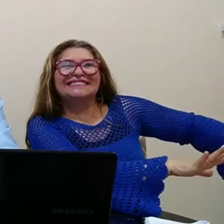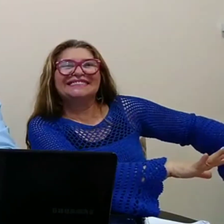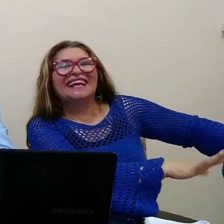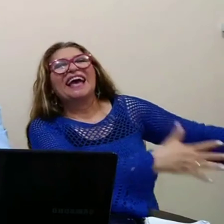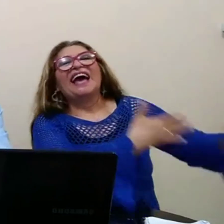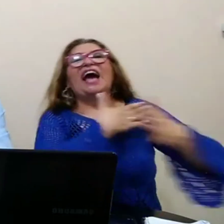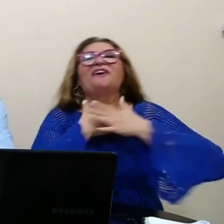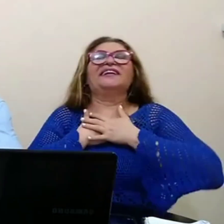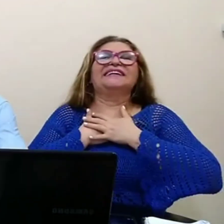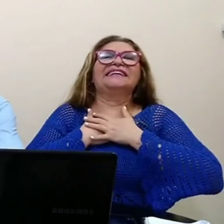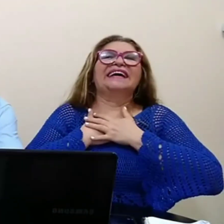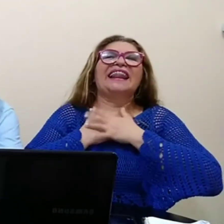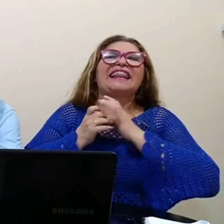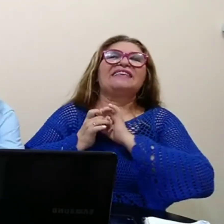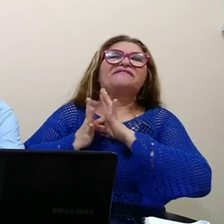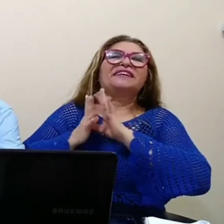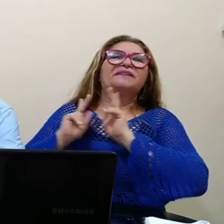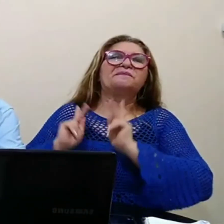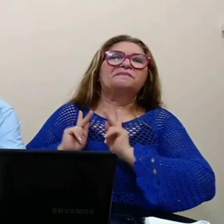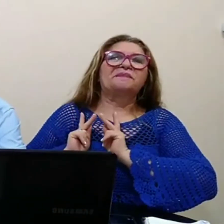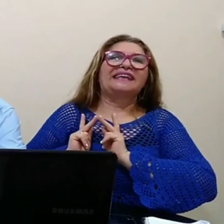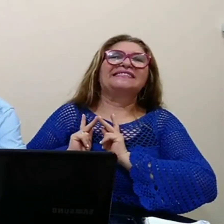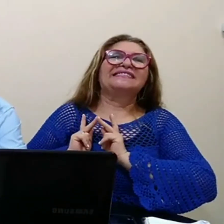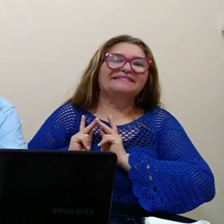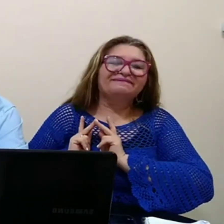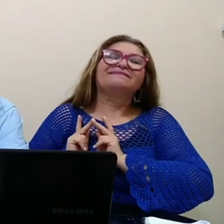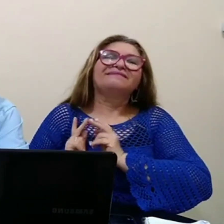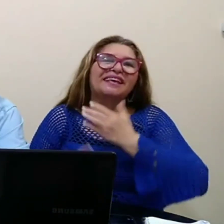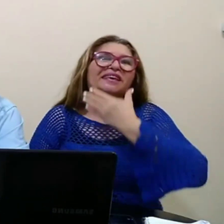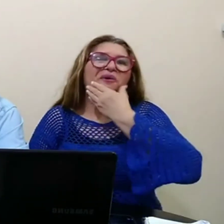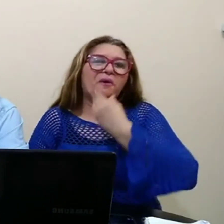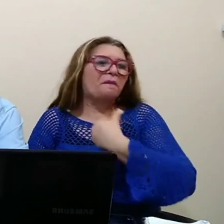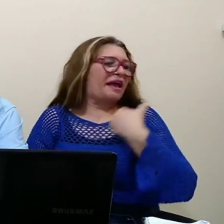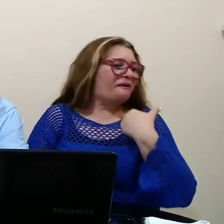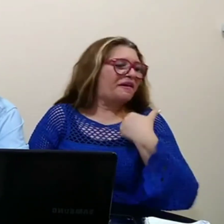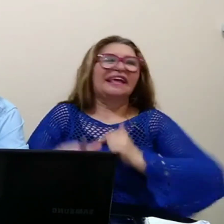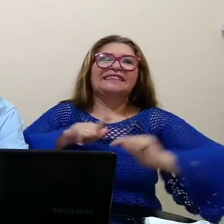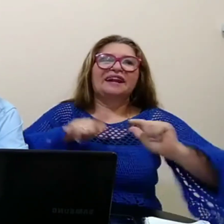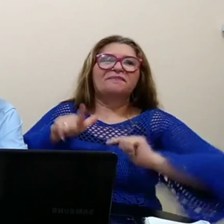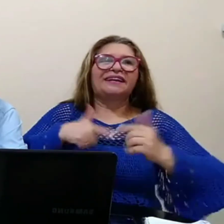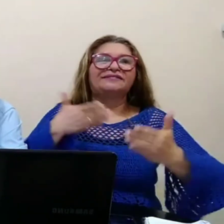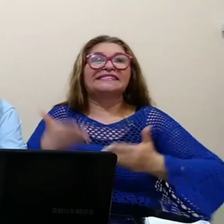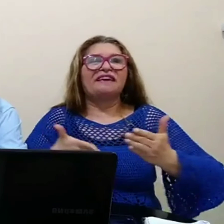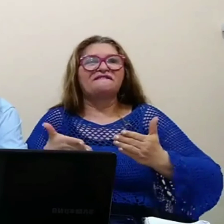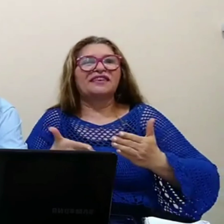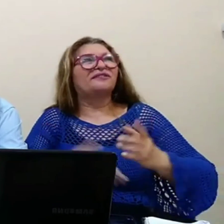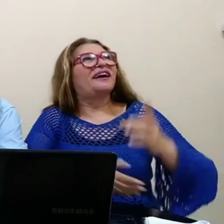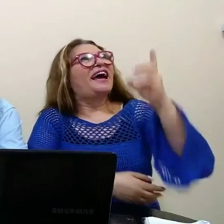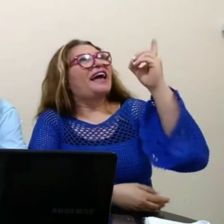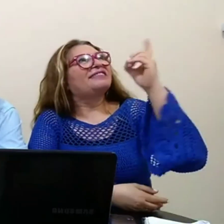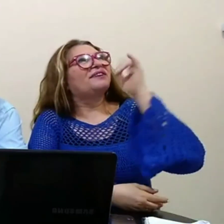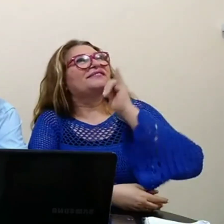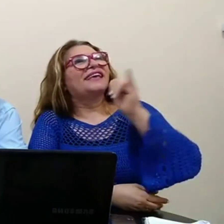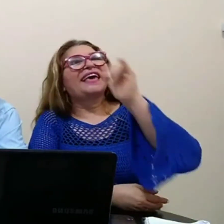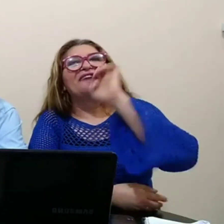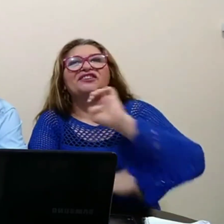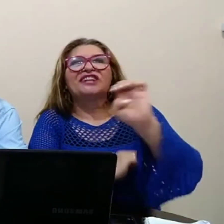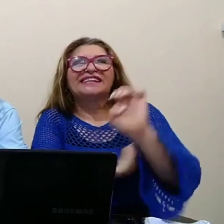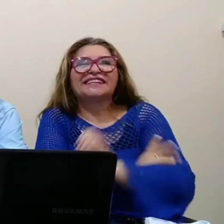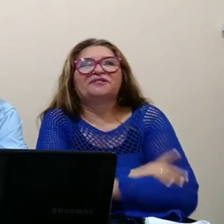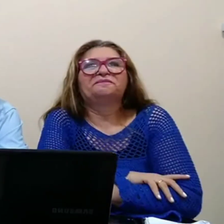a salvação de Jesus e recebendo e cumprindo uma missão que Jesus já deixou para